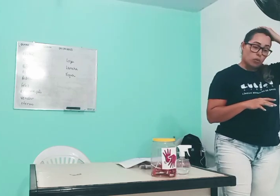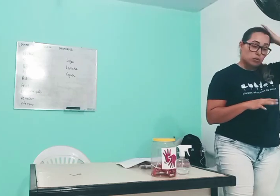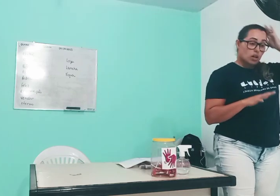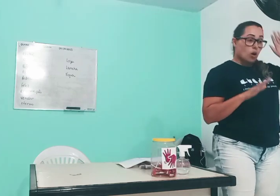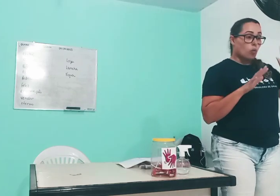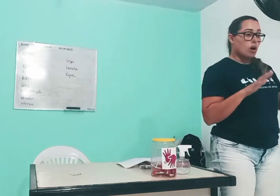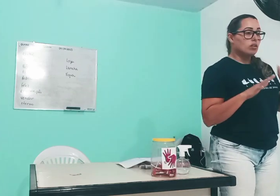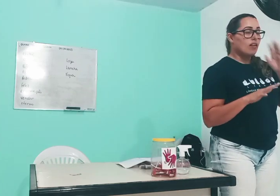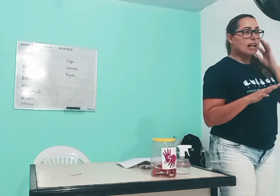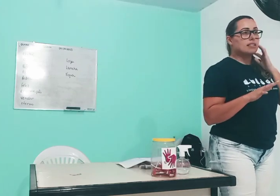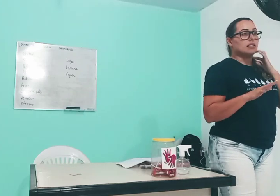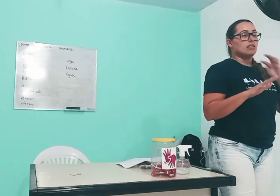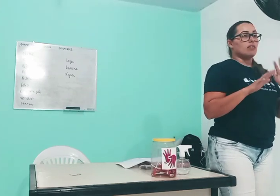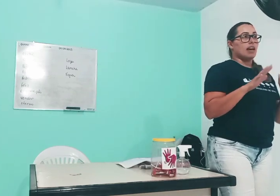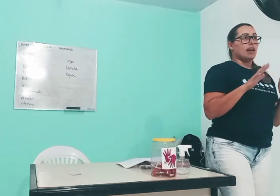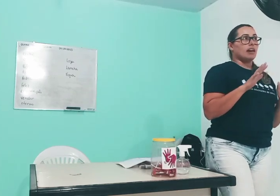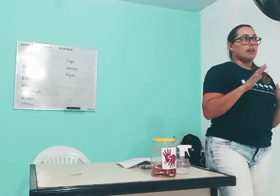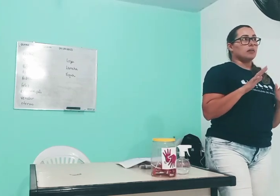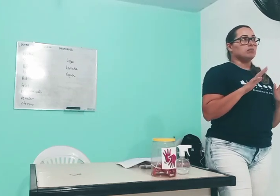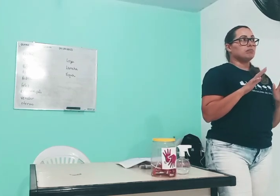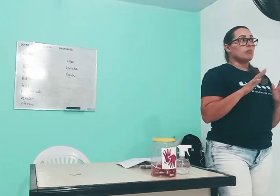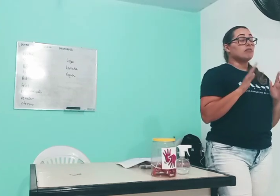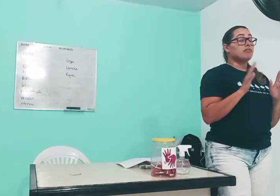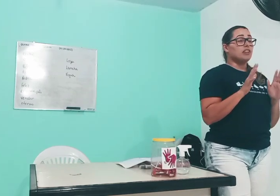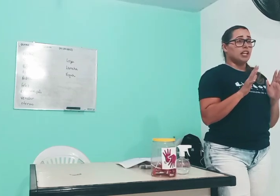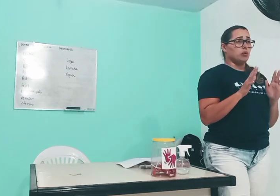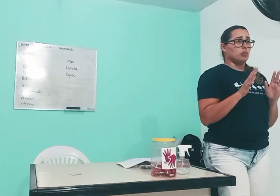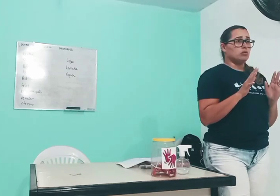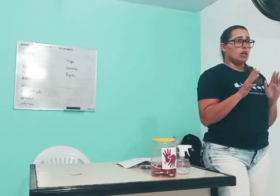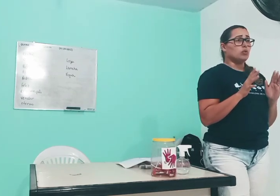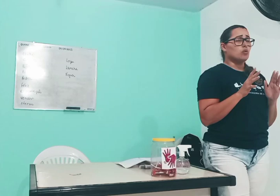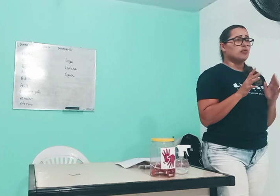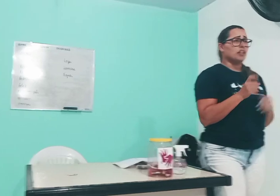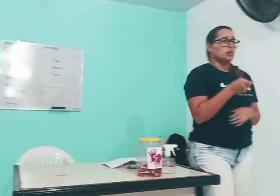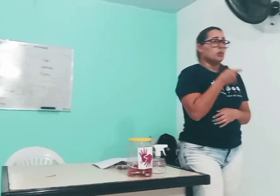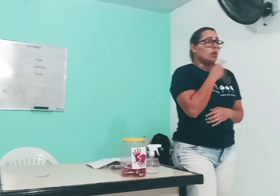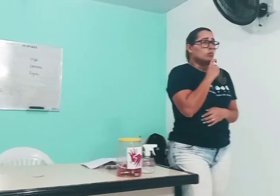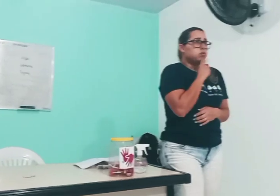poucos. Quando eu falo assim, frio, né? Eu tô com frio.